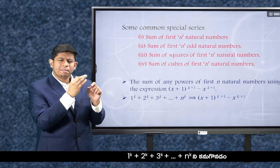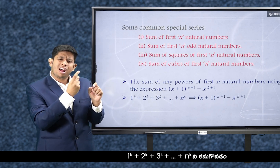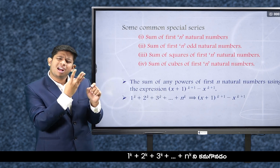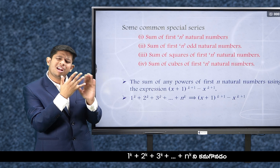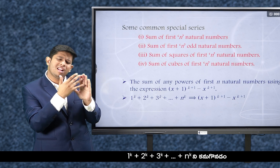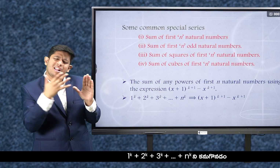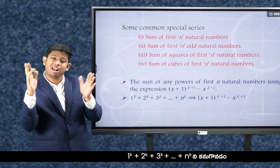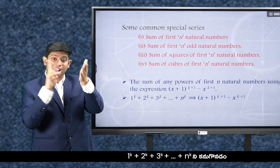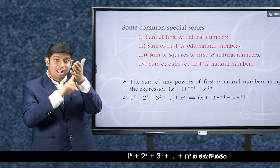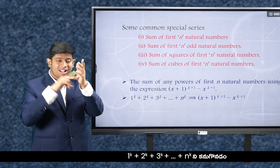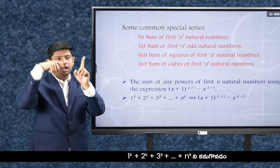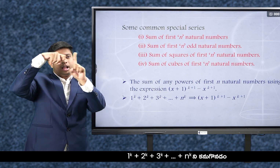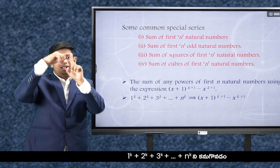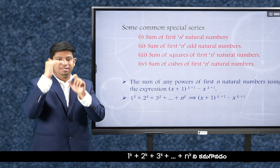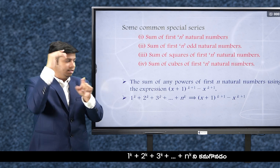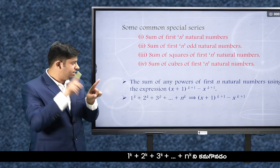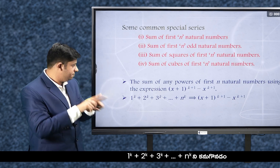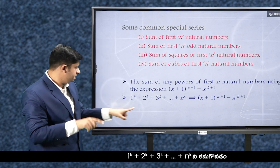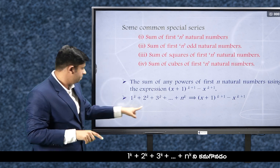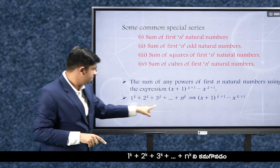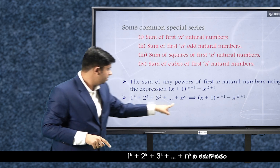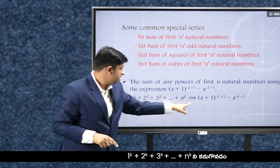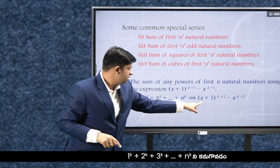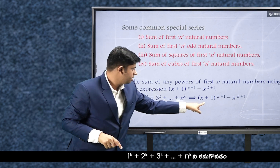అండ్ సో ఆన్ ప్లస్ n పవర్ ఆఫ్ kని కనుగొనడం.